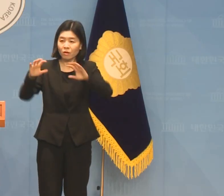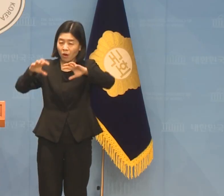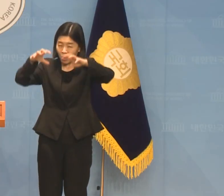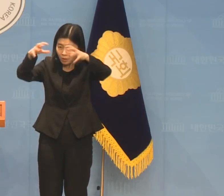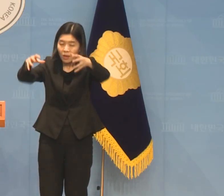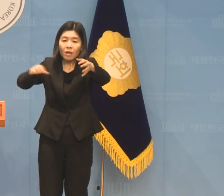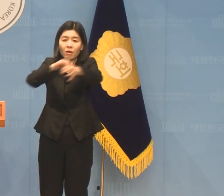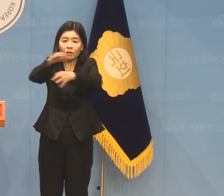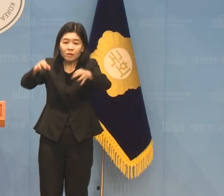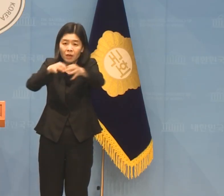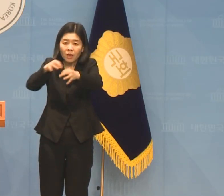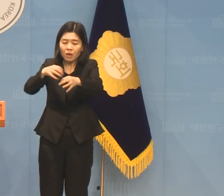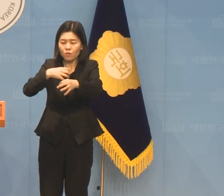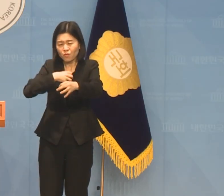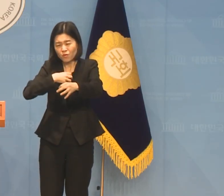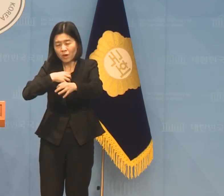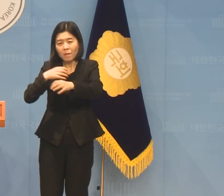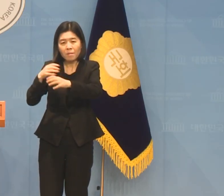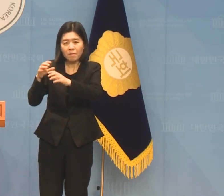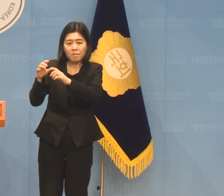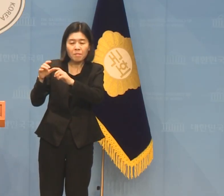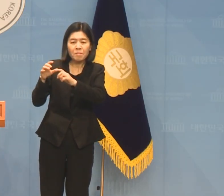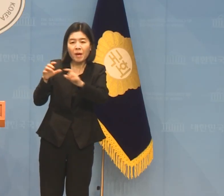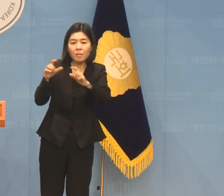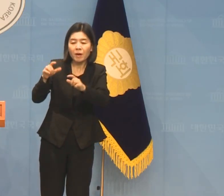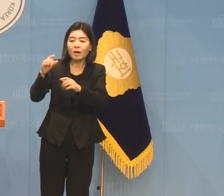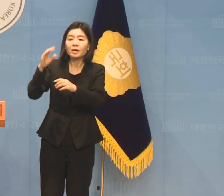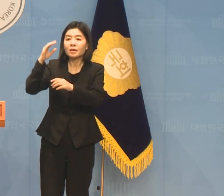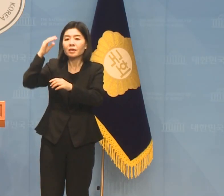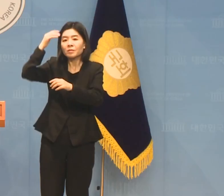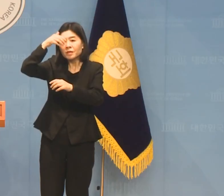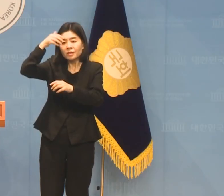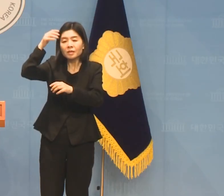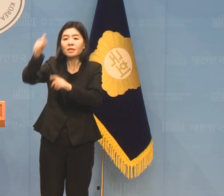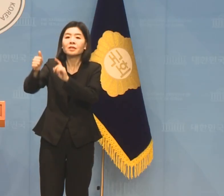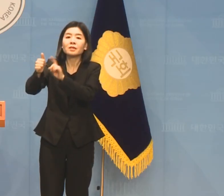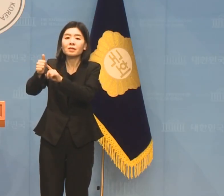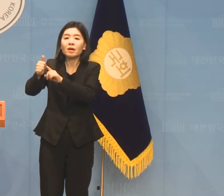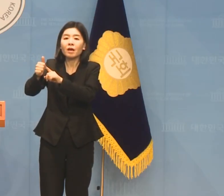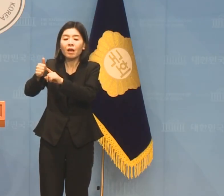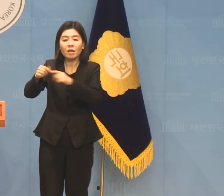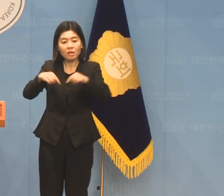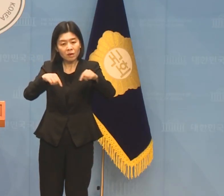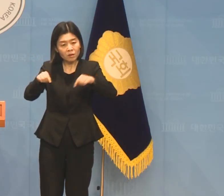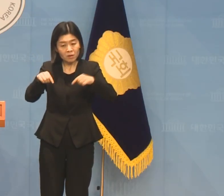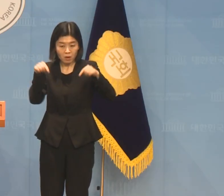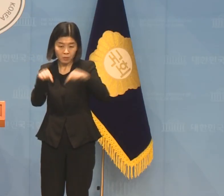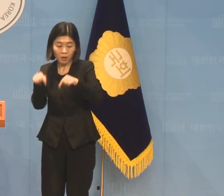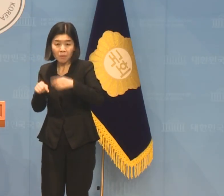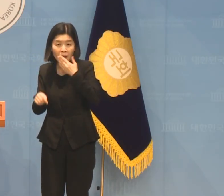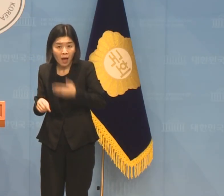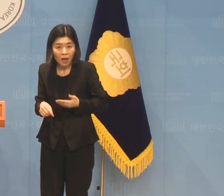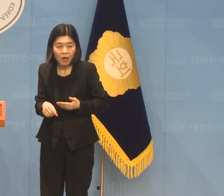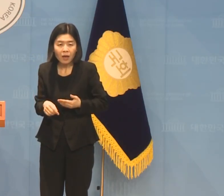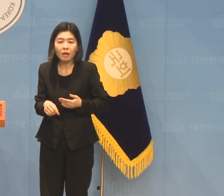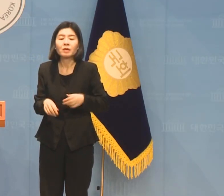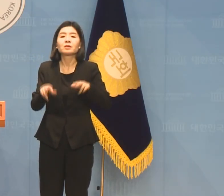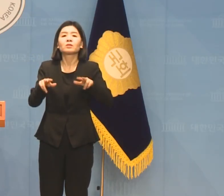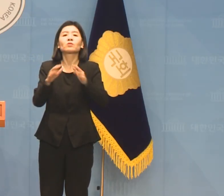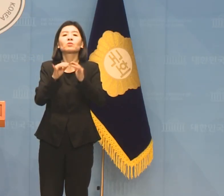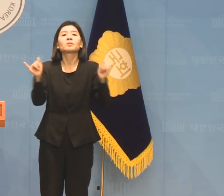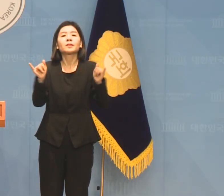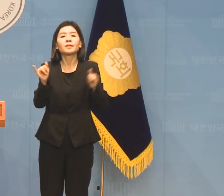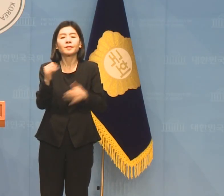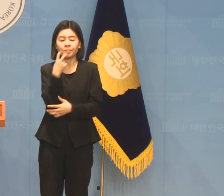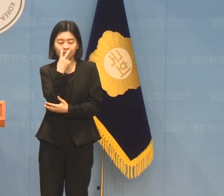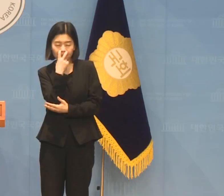경제를 위태롭게 하고 있는 트럼프 행정부와 제대로 협상을 할 수 있겠습니까? 우리 국민들이 매서운